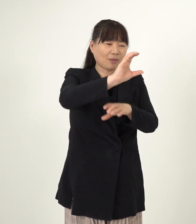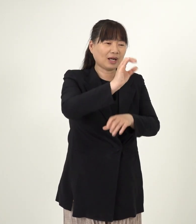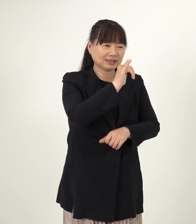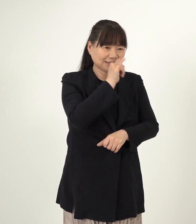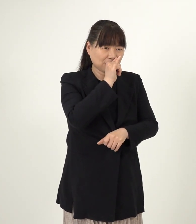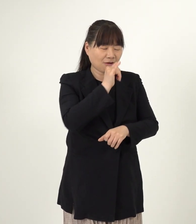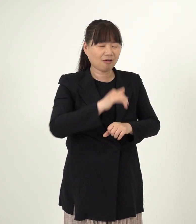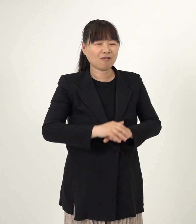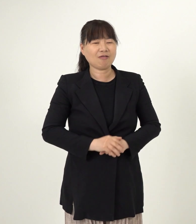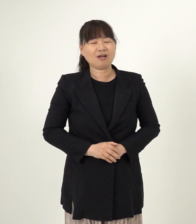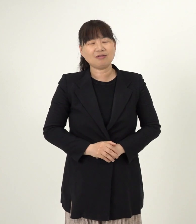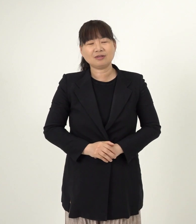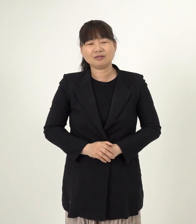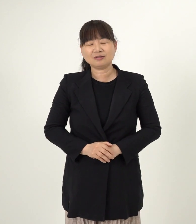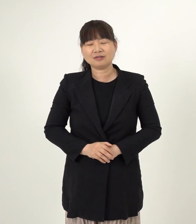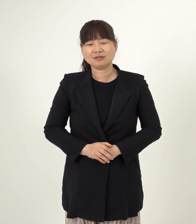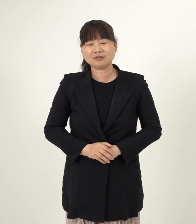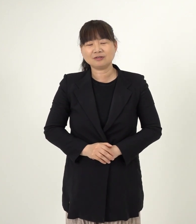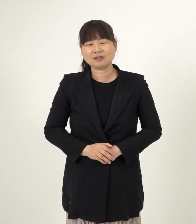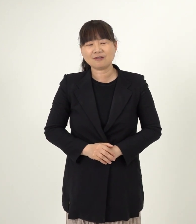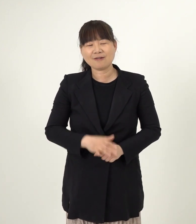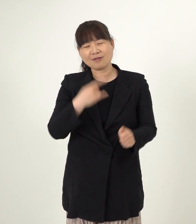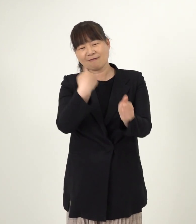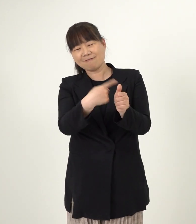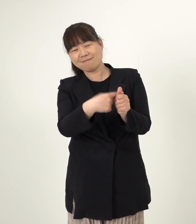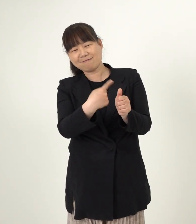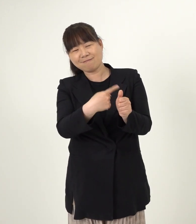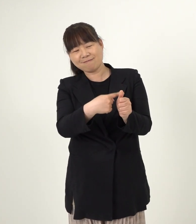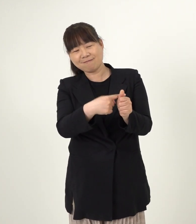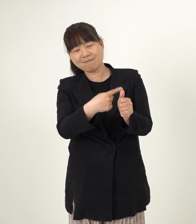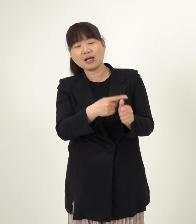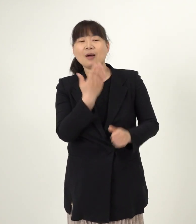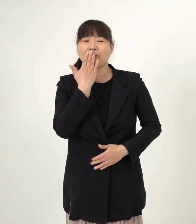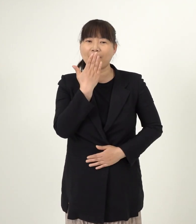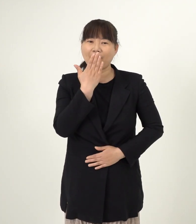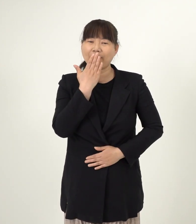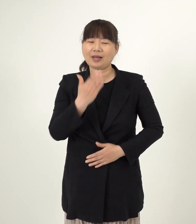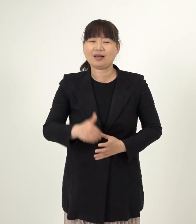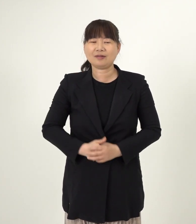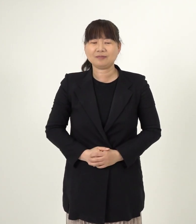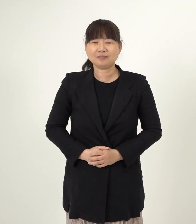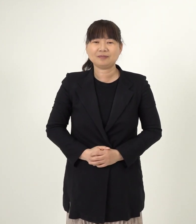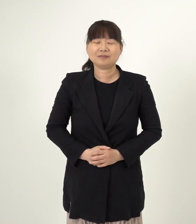해석이라는 이름으로 난도질을 할 수가 있다는 얘기겠죠.